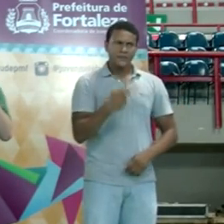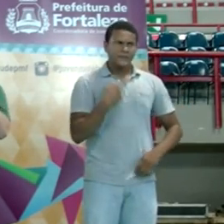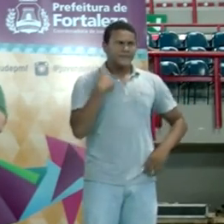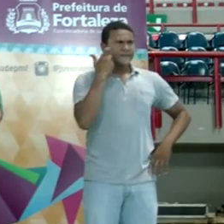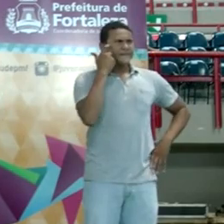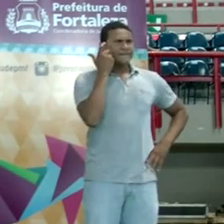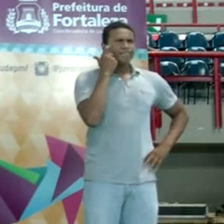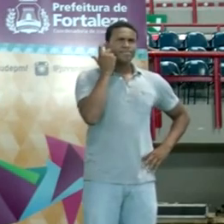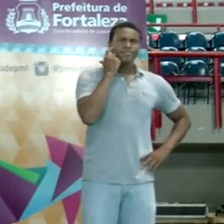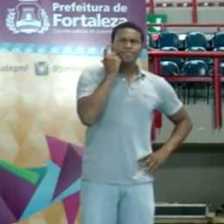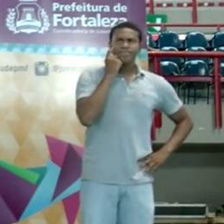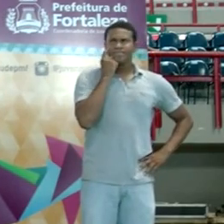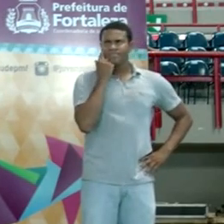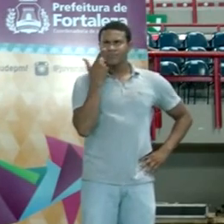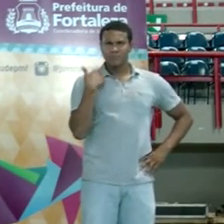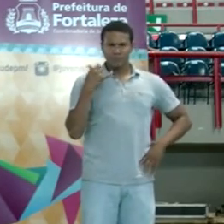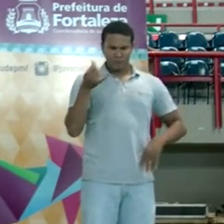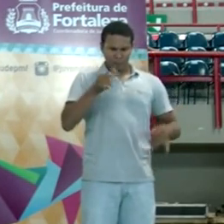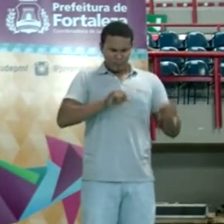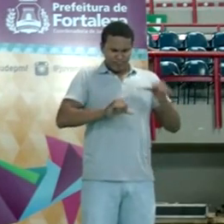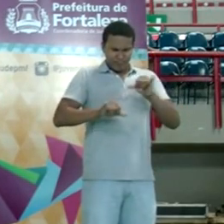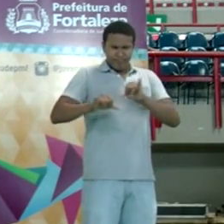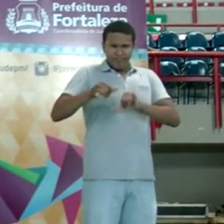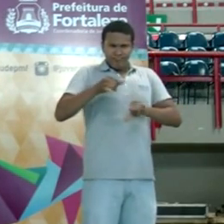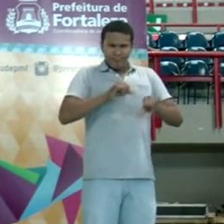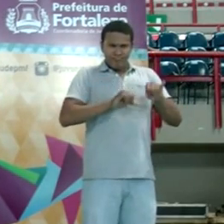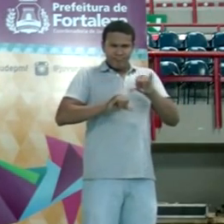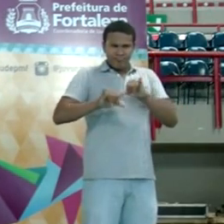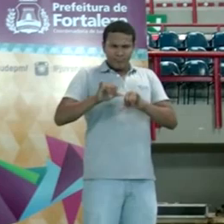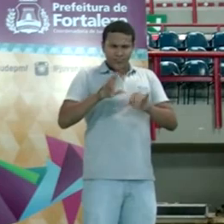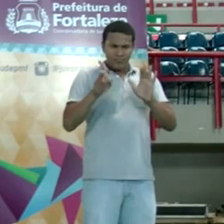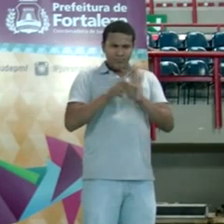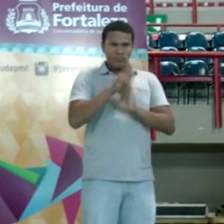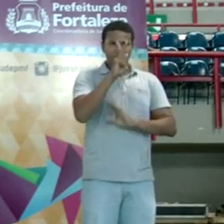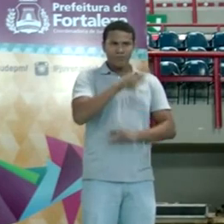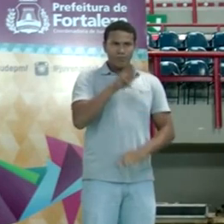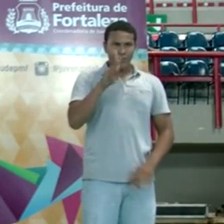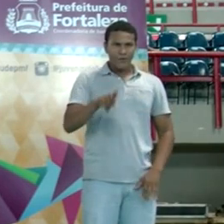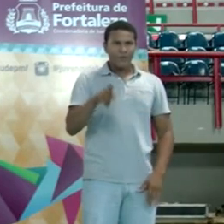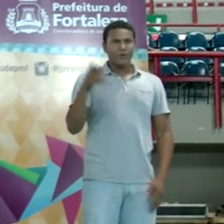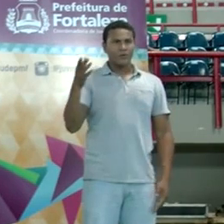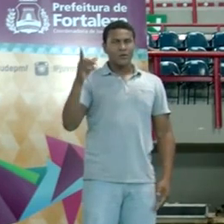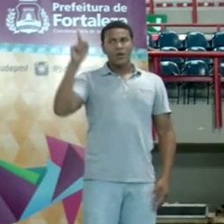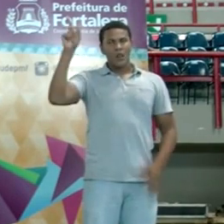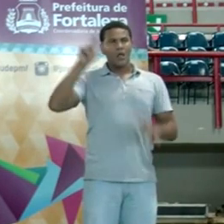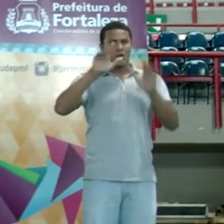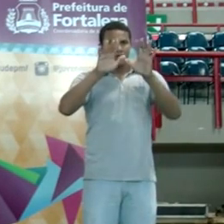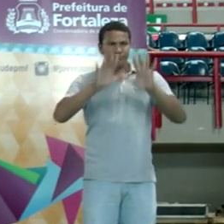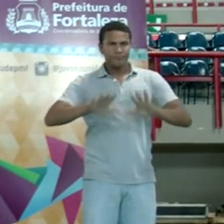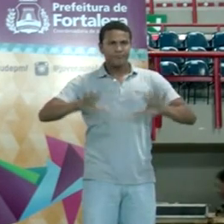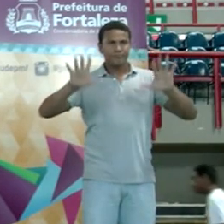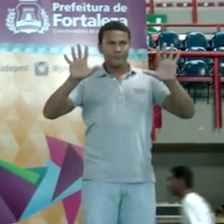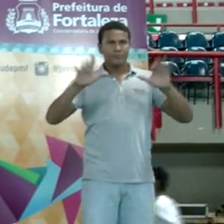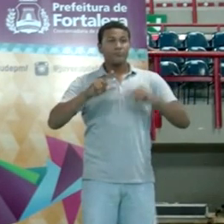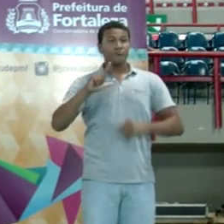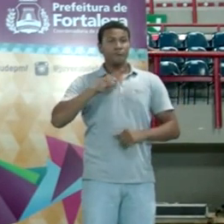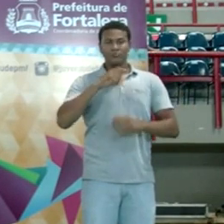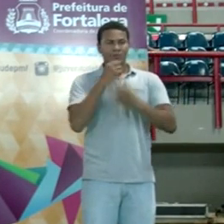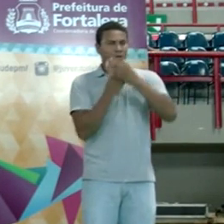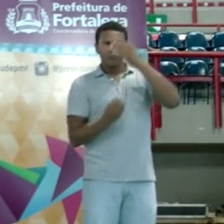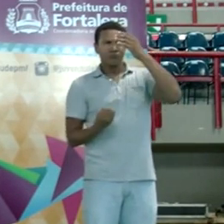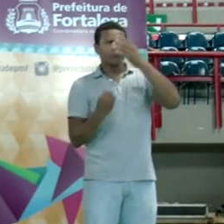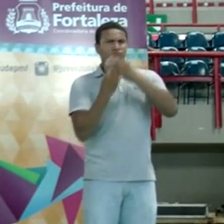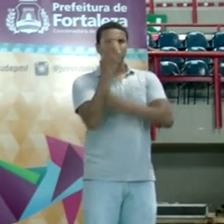uma fórmula de biodiesel. O professor Expedito Parente, professor da UFC, criou a